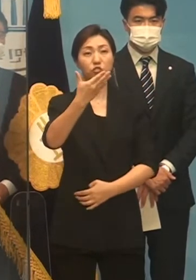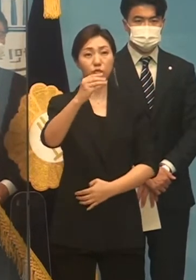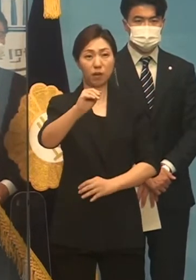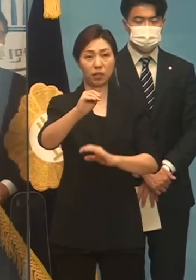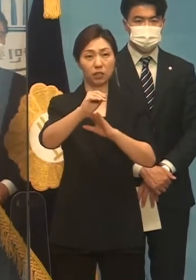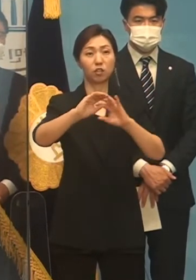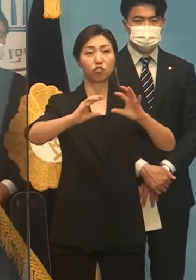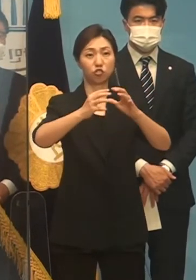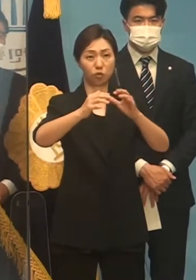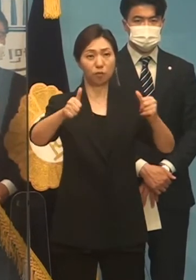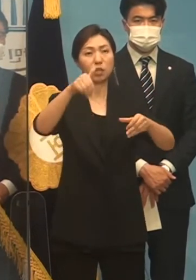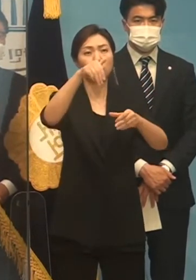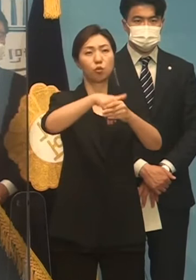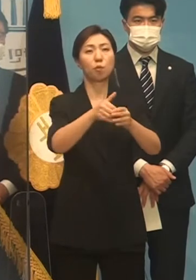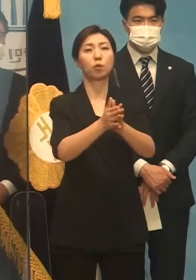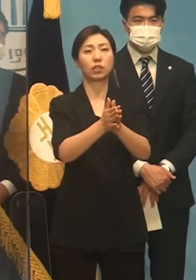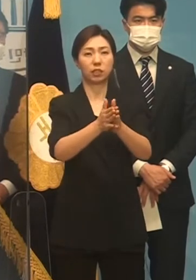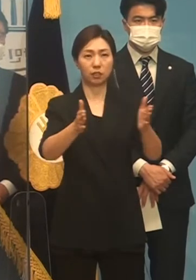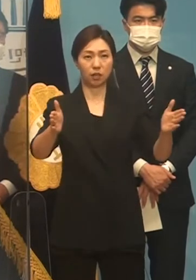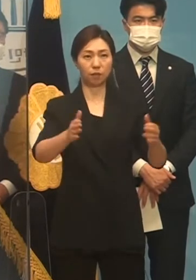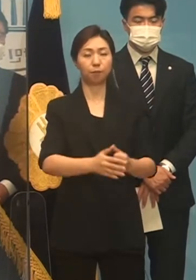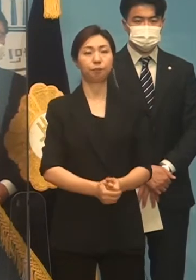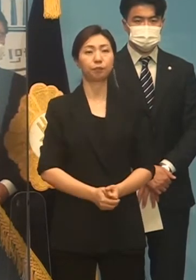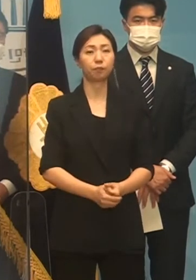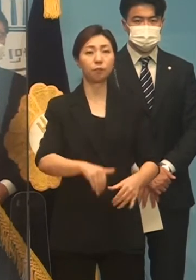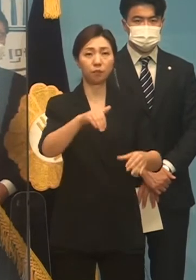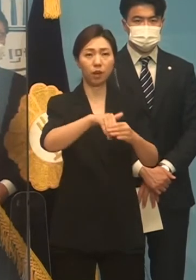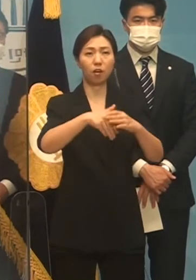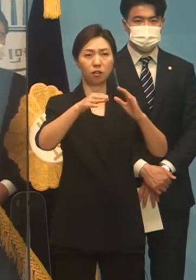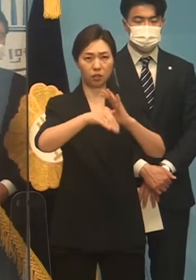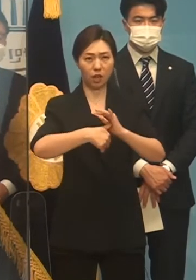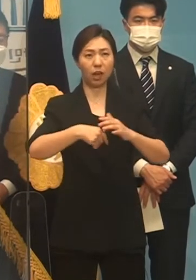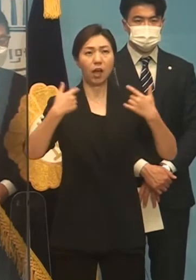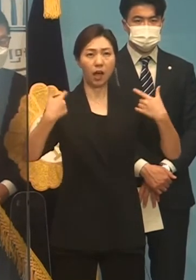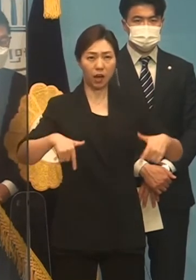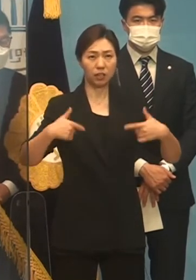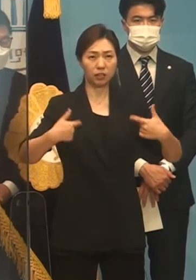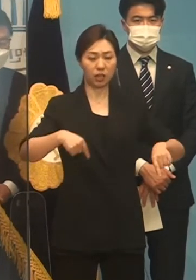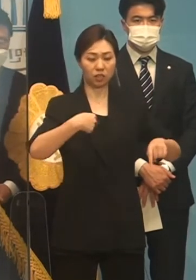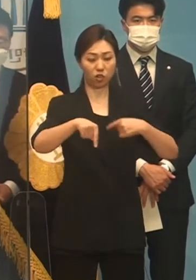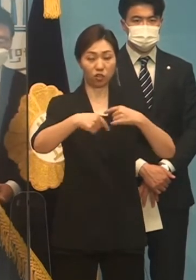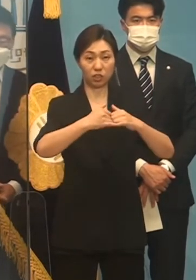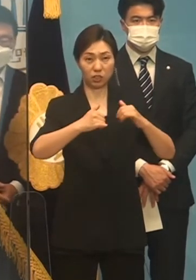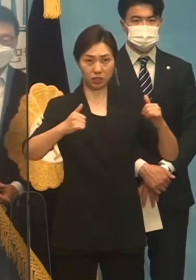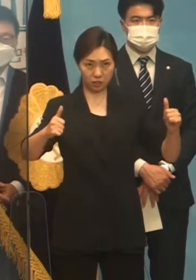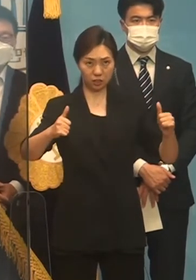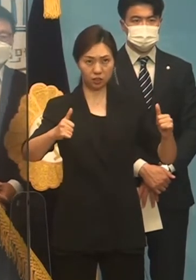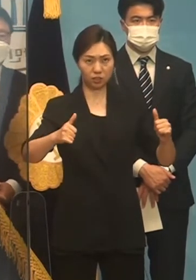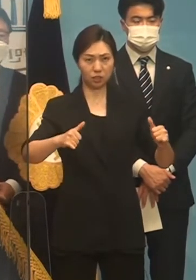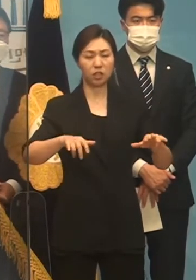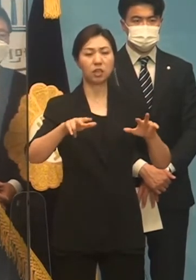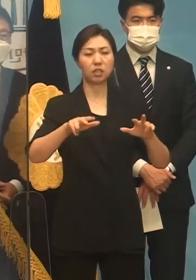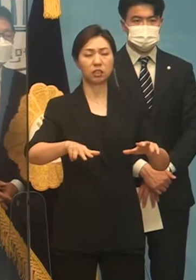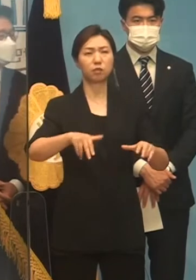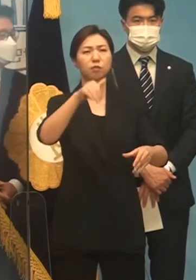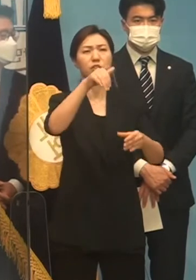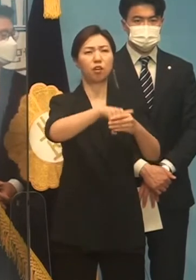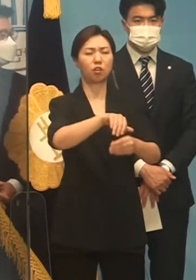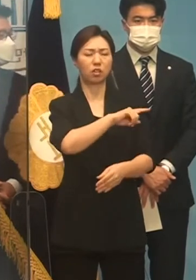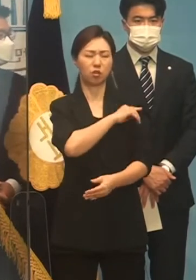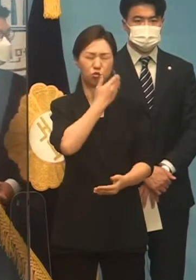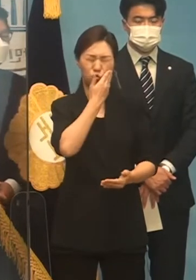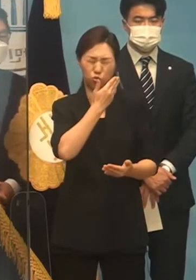투표도 시작됩니다. 선거 때마다 정치인들은 바로 이 선거가 제일 중요하다고